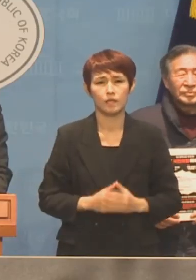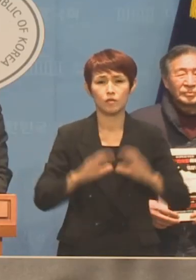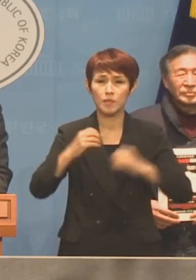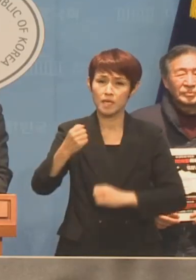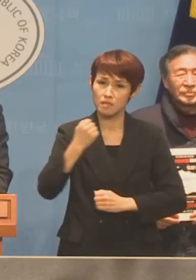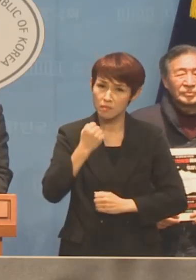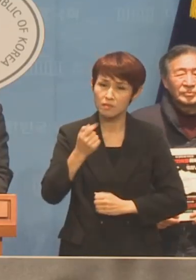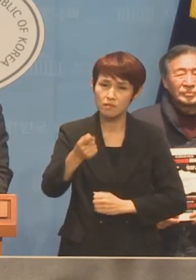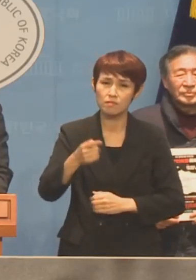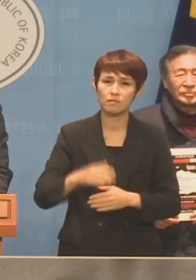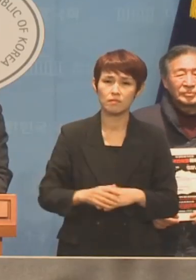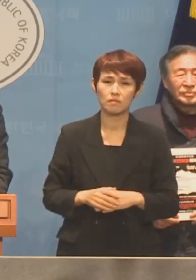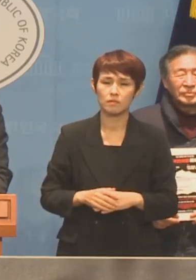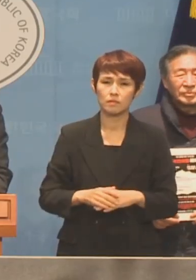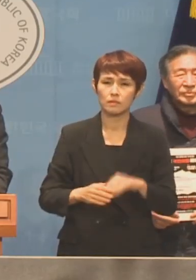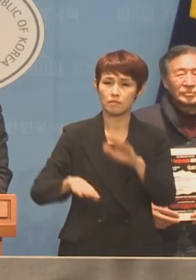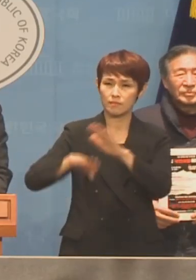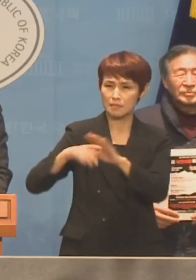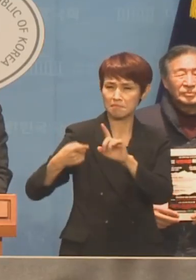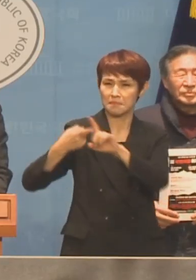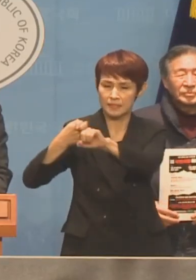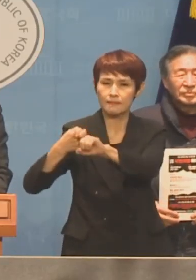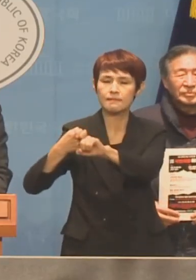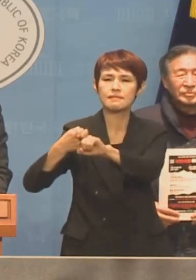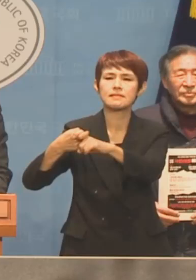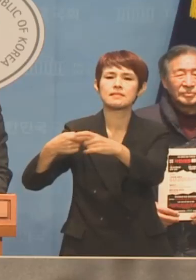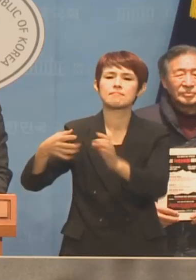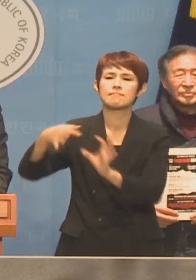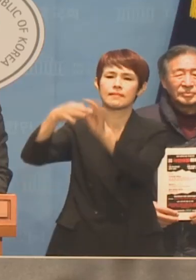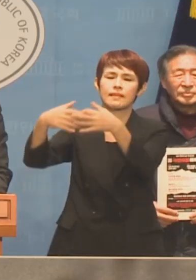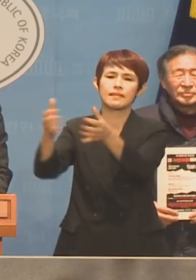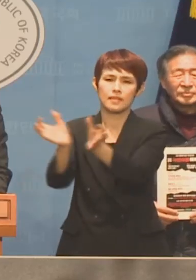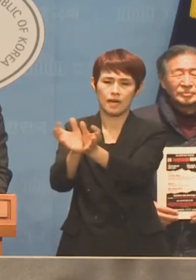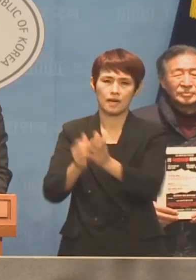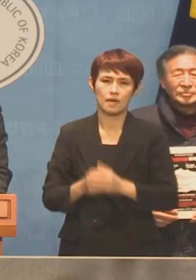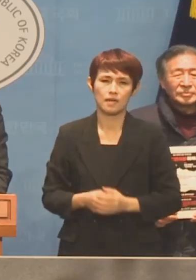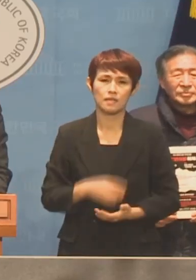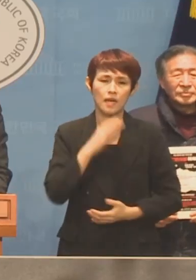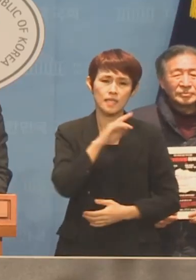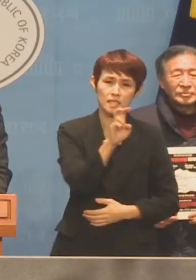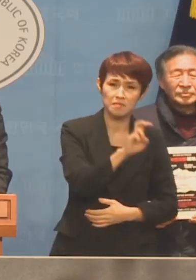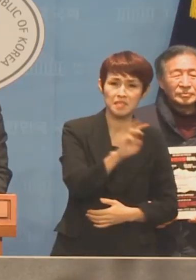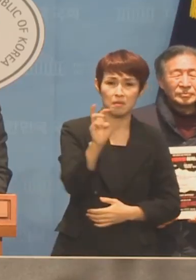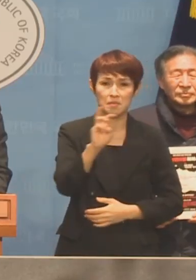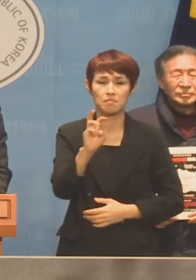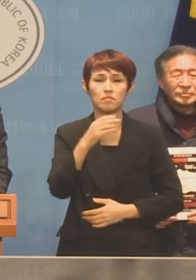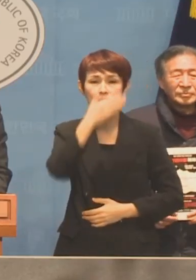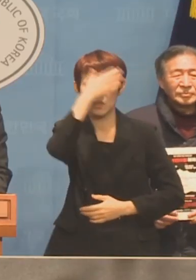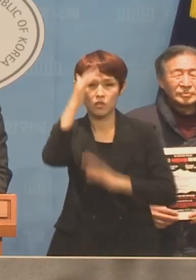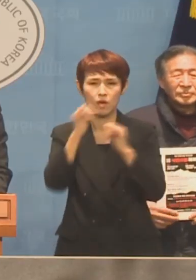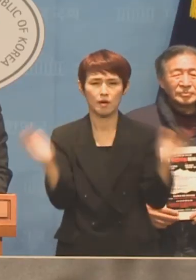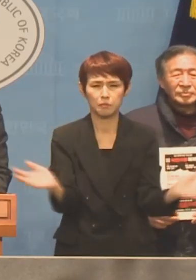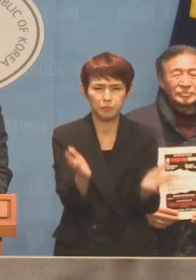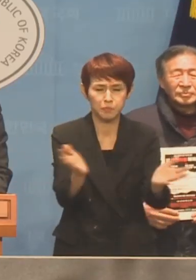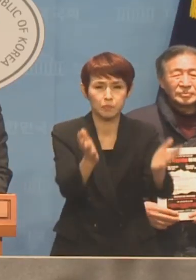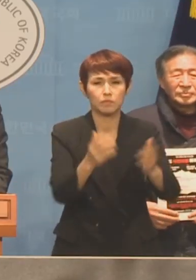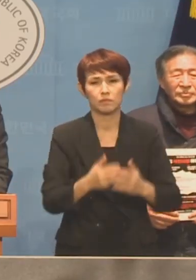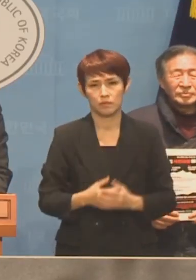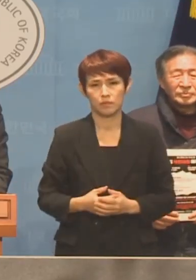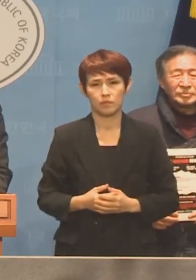국민의힘은 극우 세력의 친위 정당으로 전락하여 2030 청년들을 선동하고 군부 독재의